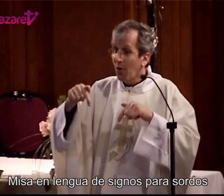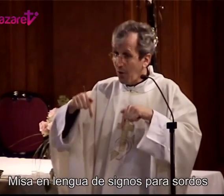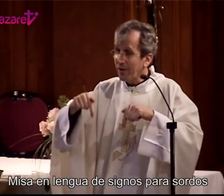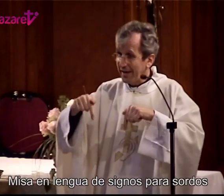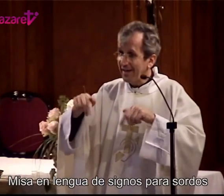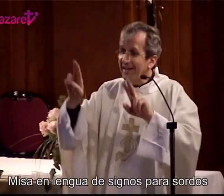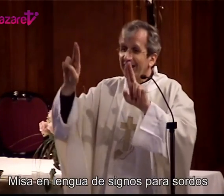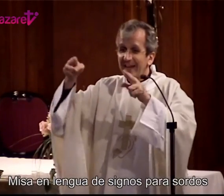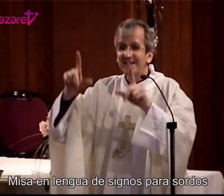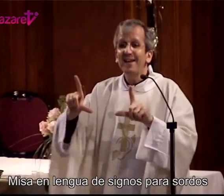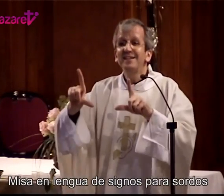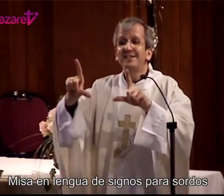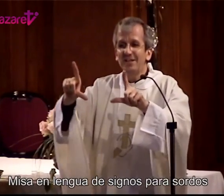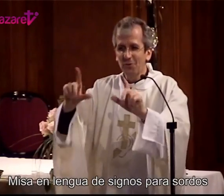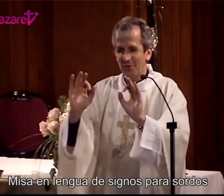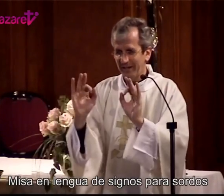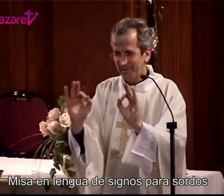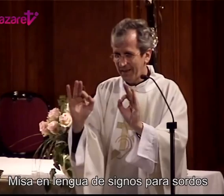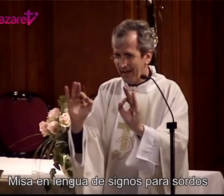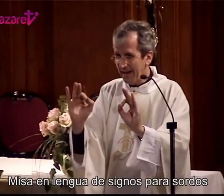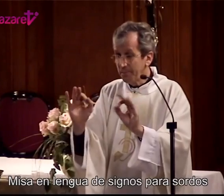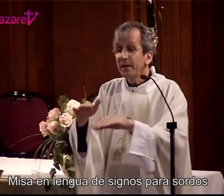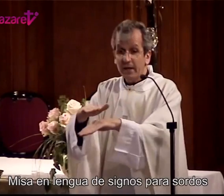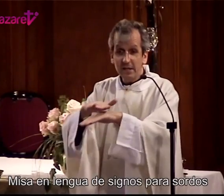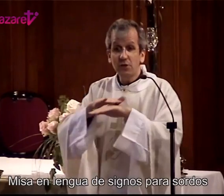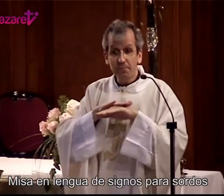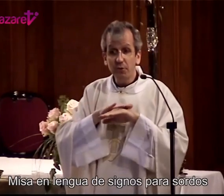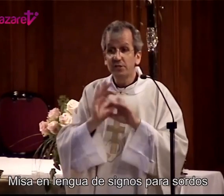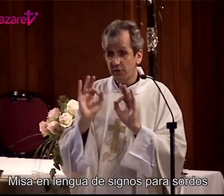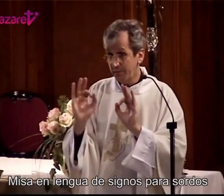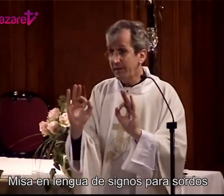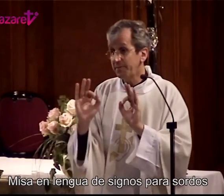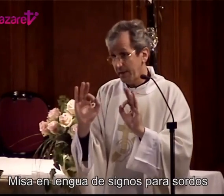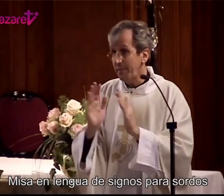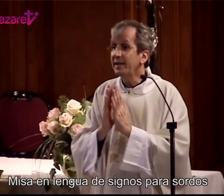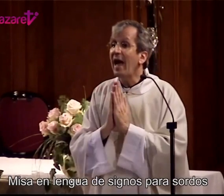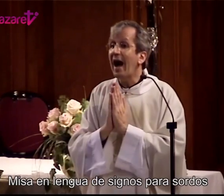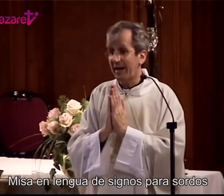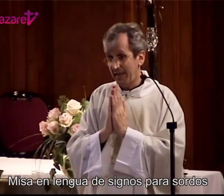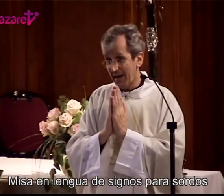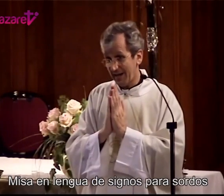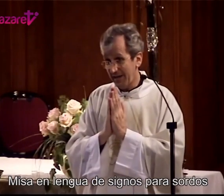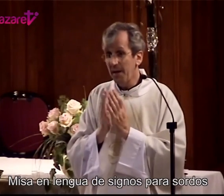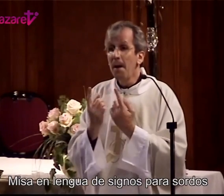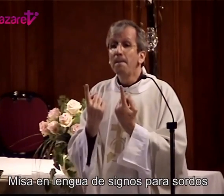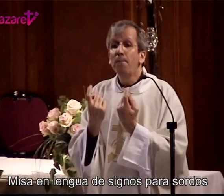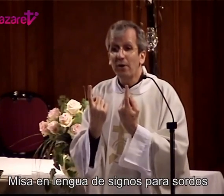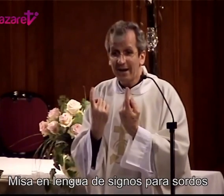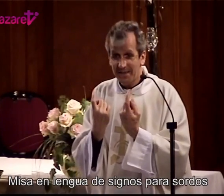Hoy tiene ese título especial y se nos invita especialmente a rezar por la